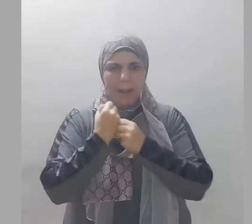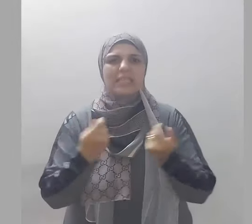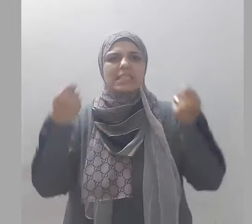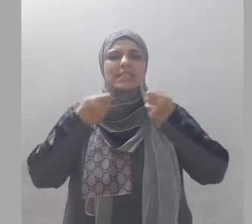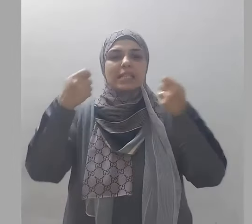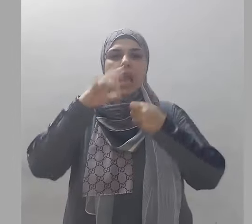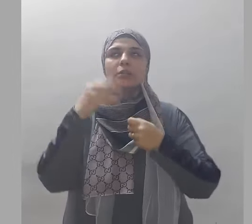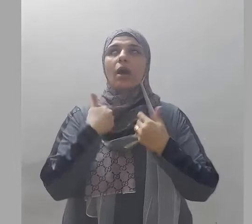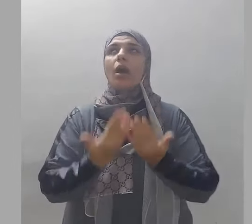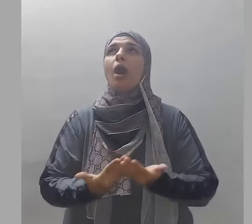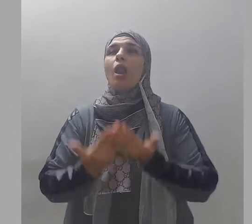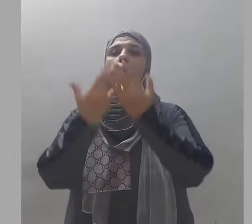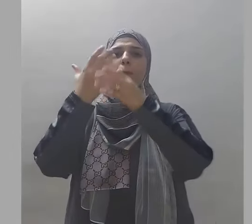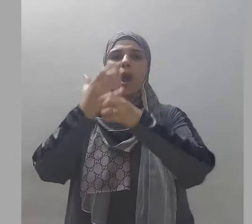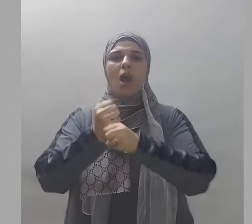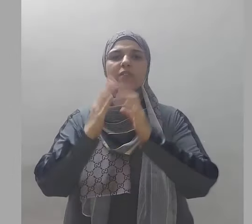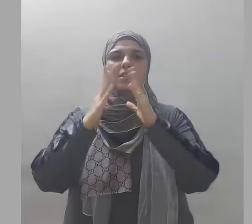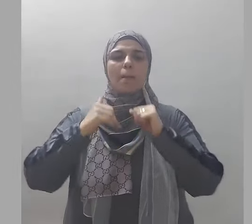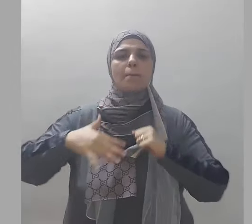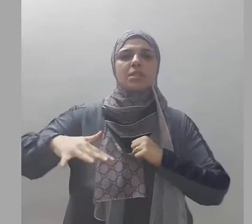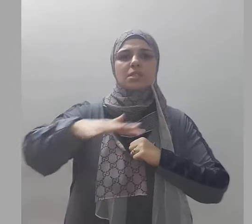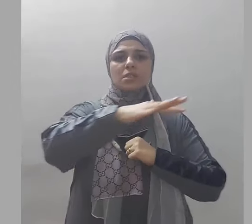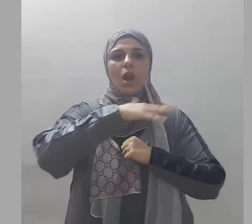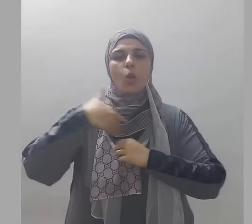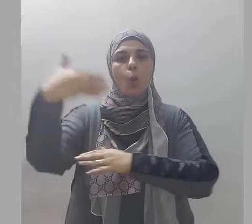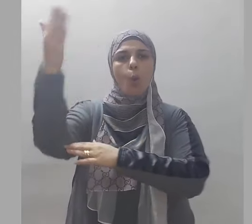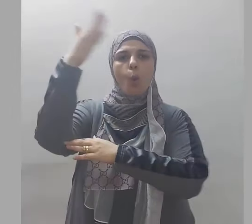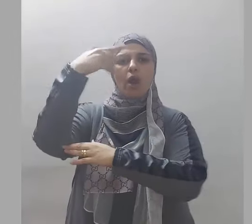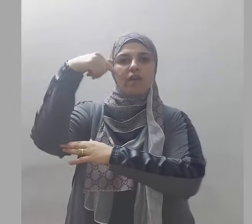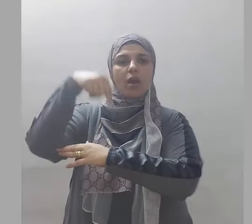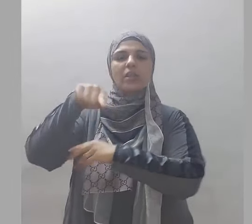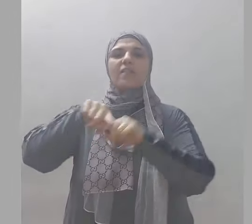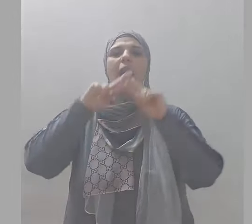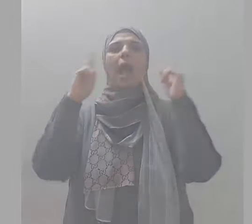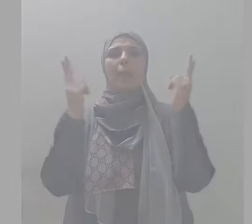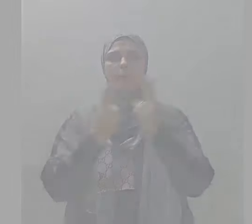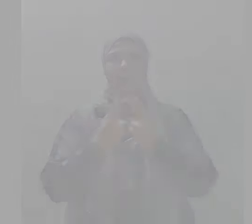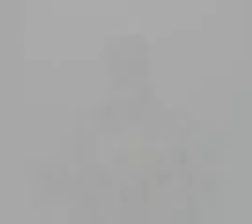اللهم احفظ مصرنا وارفع رايتها في العالمين.